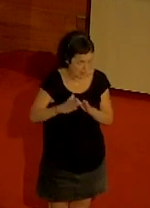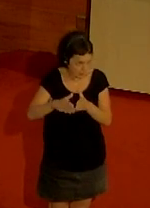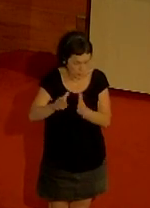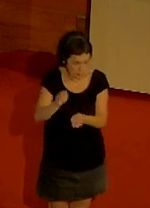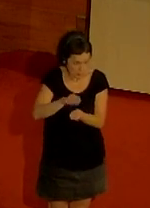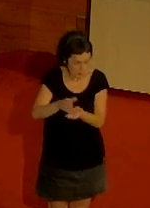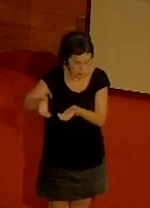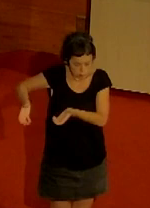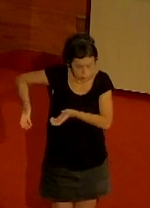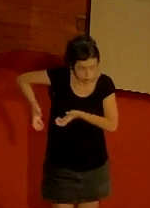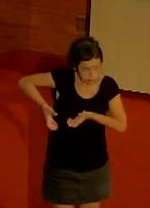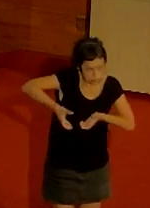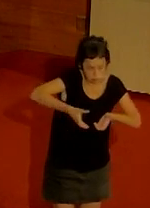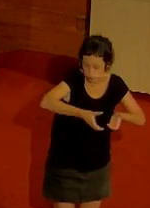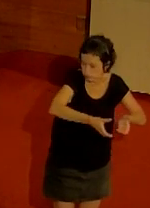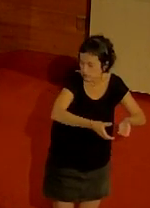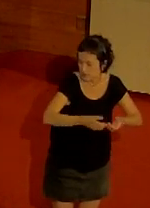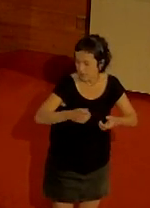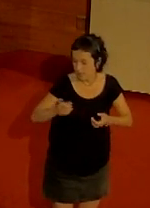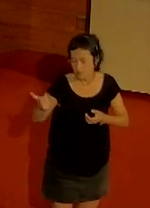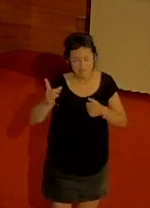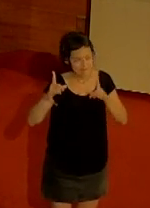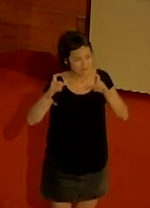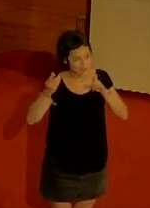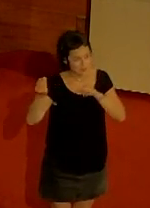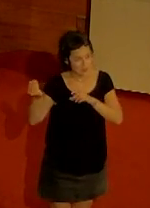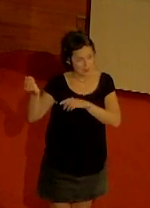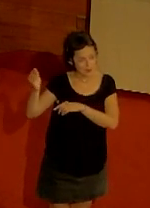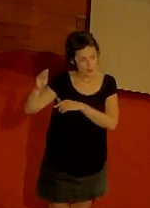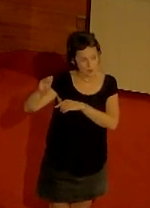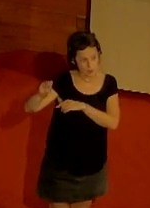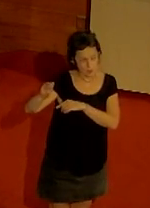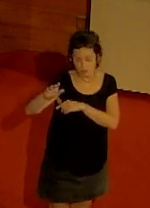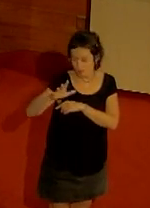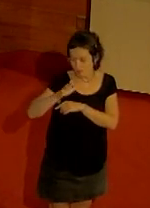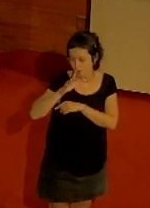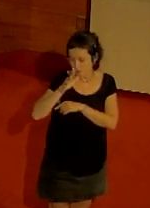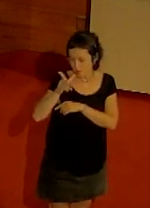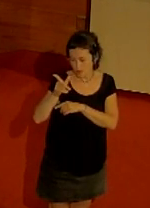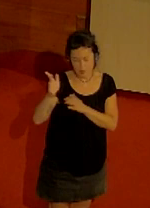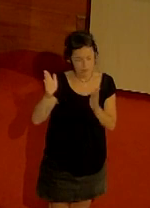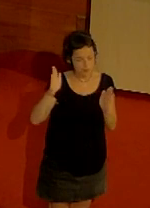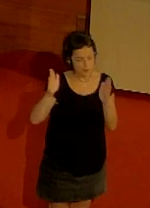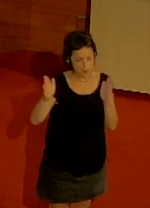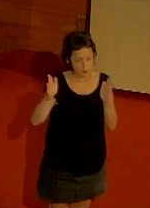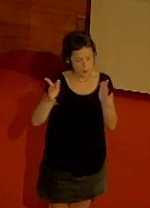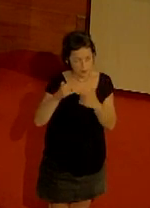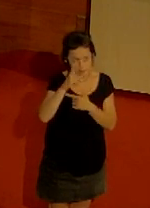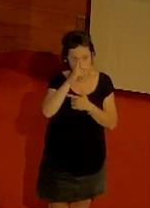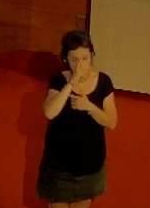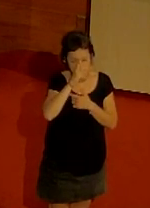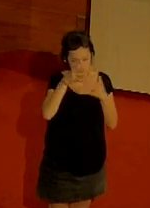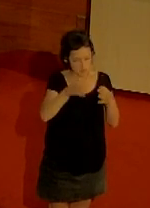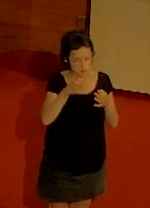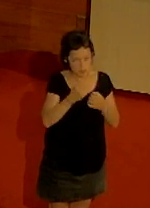Bueno, esta fotografía la pongo porque es uno de los momentos que más recuerdo siempre. No es de las